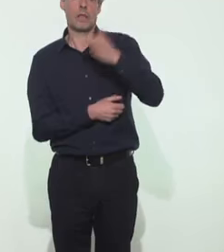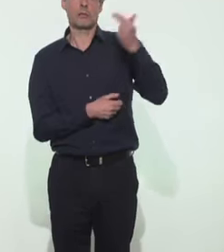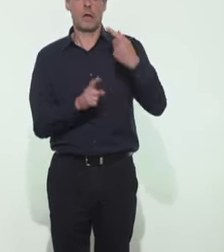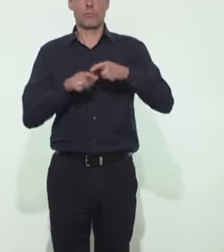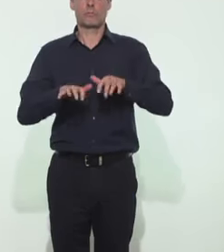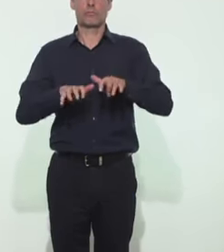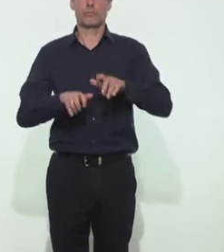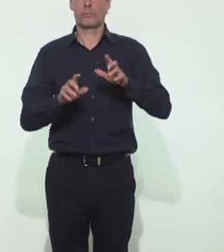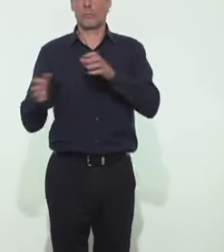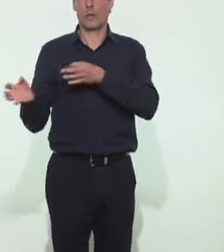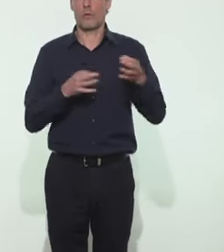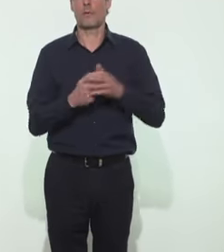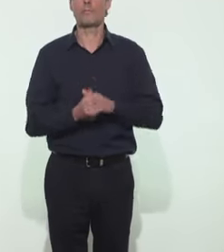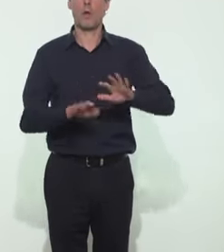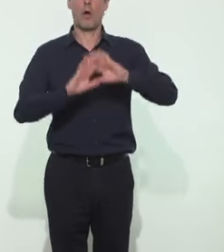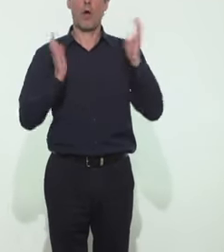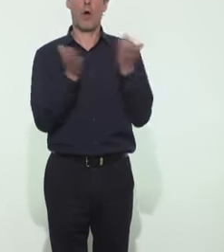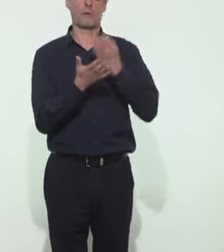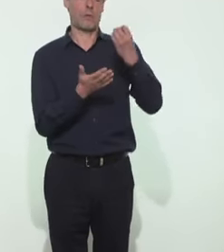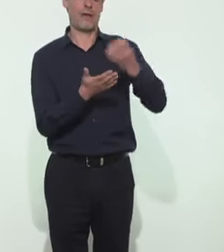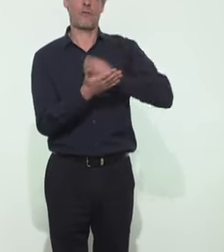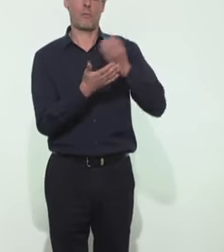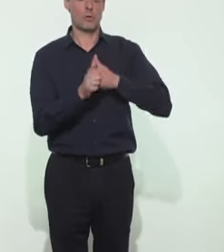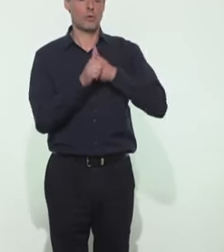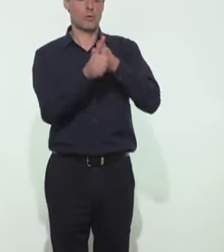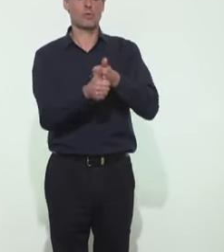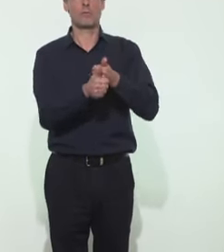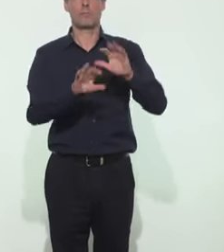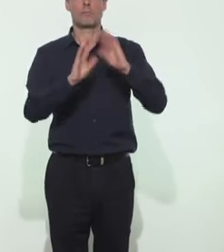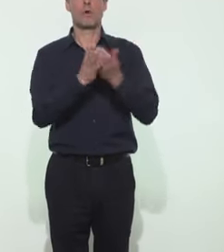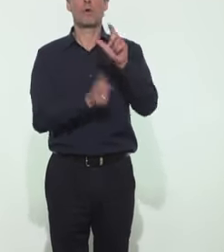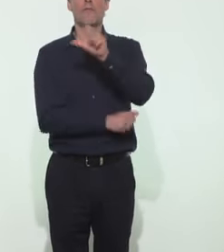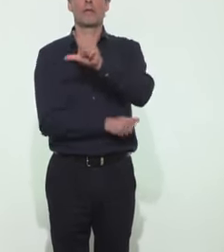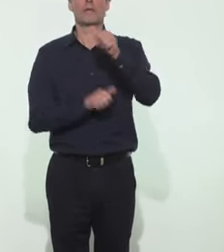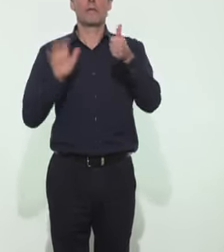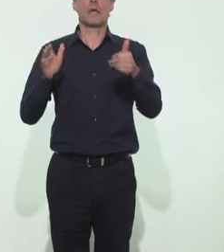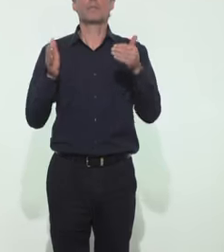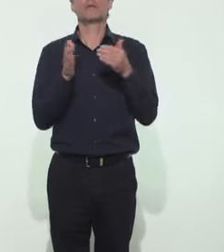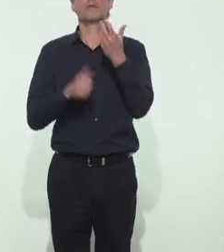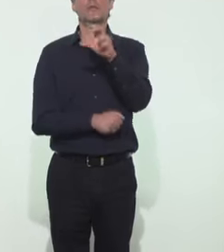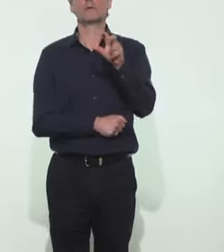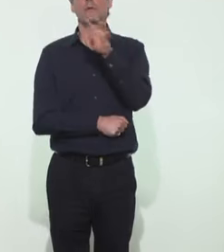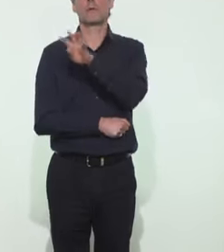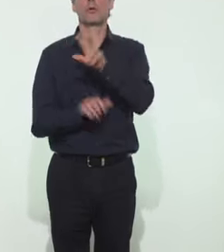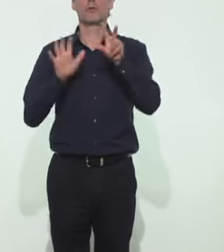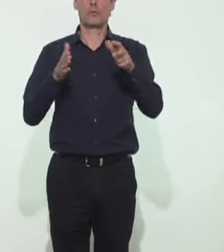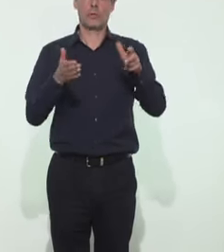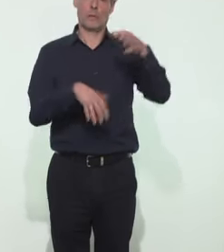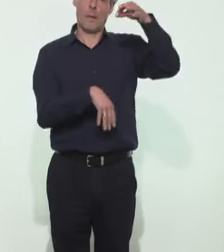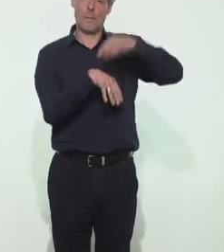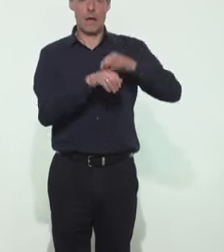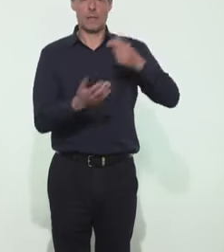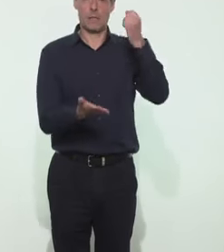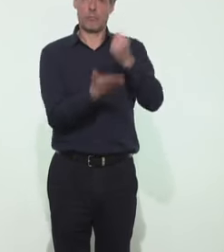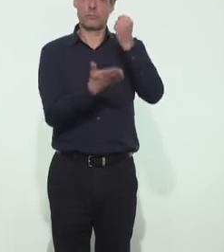saisie l'ensemble des signalements correspond désormais un total de 21 1348 cas confirmés ou